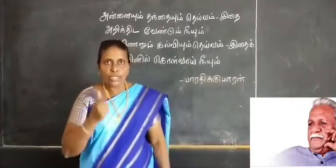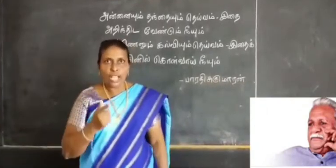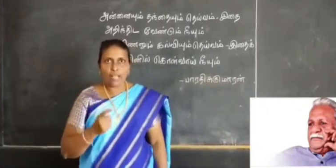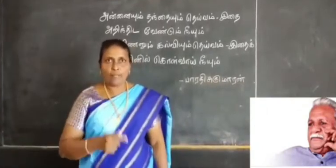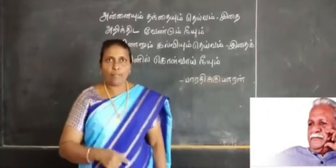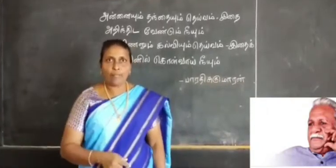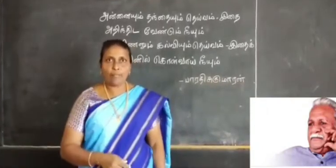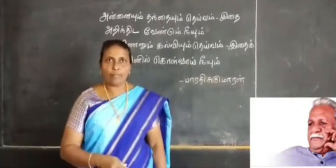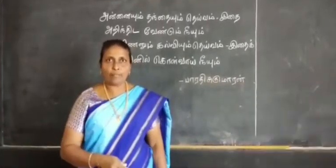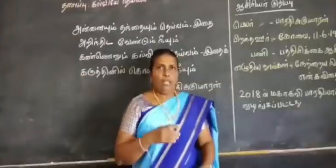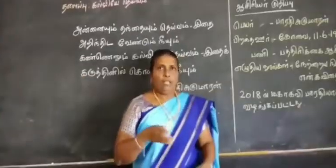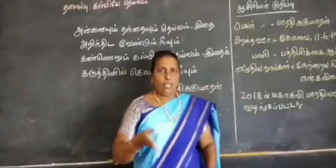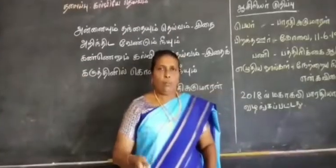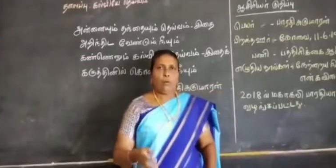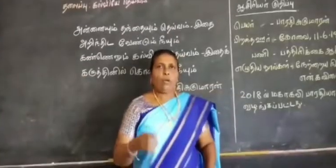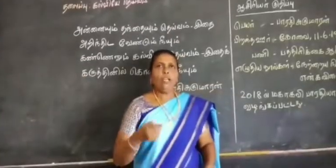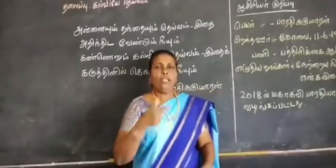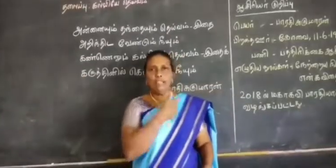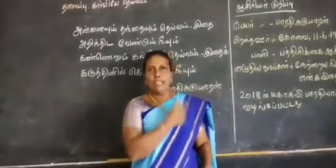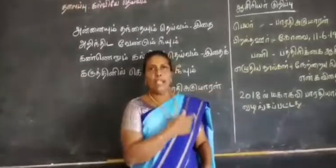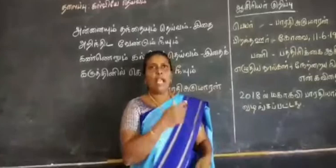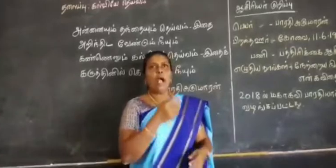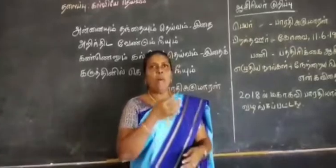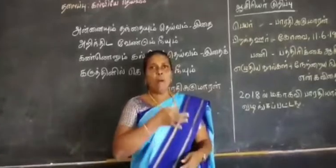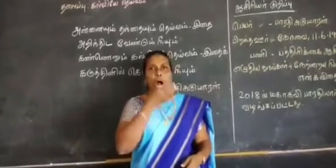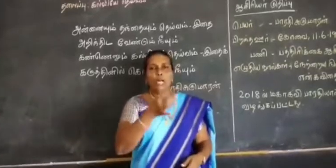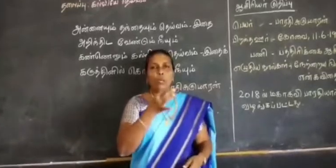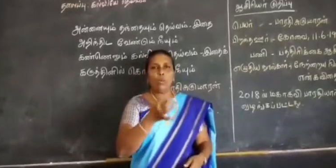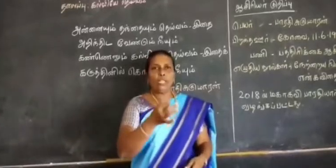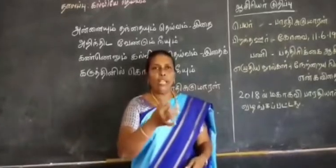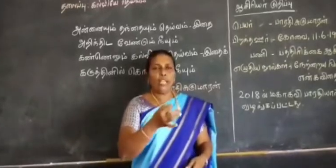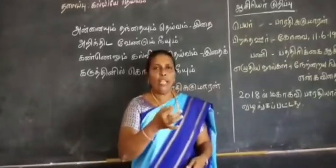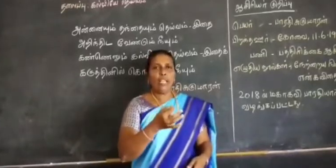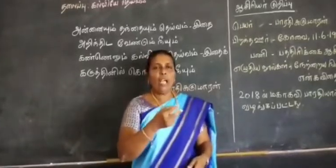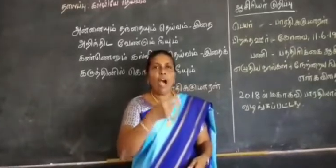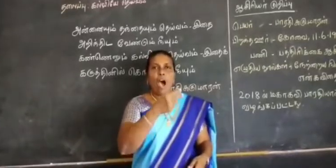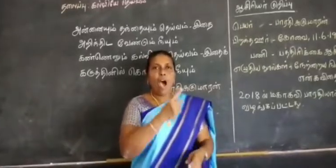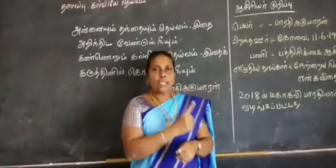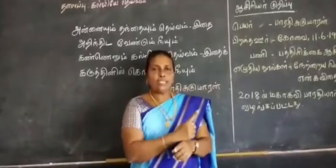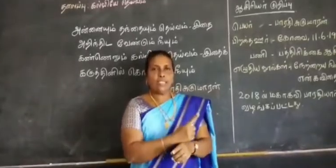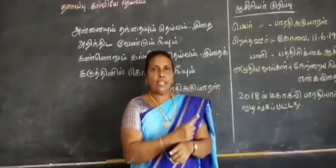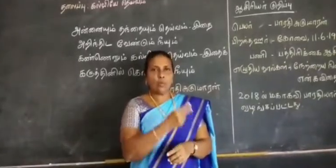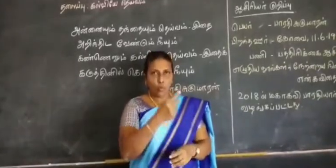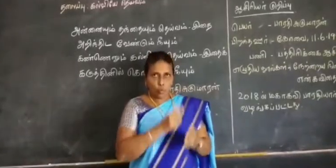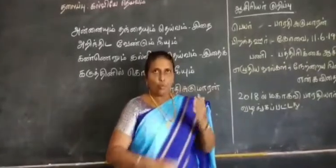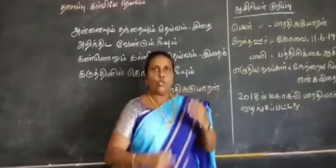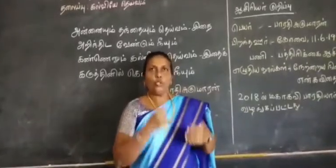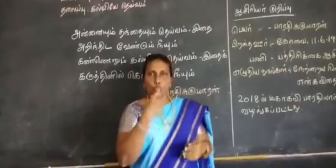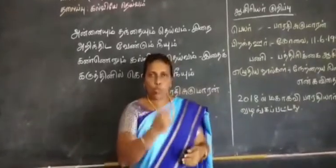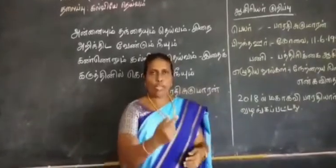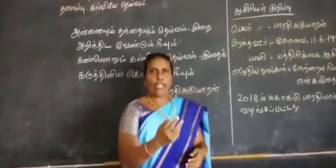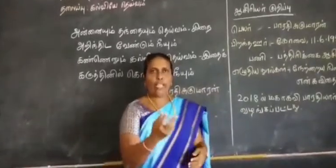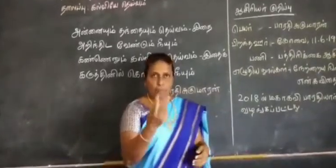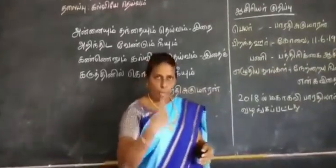புரிஞ்சுச்சா? இப்போ இந்த பாடலுடைய ஆசிரியர் குறிப்பு சொல்றேன்